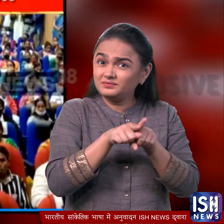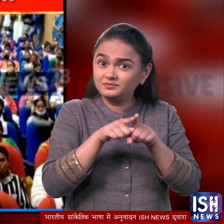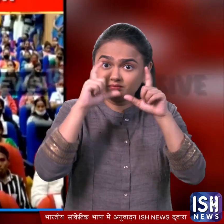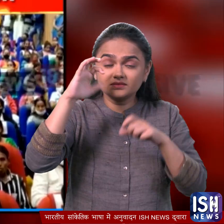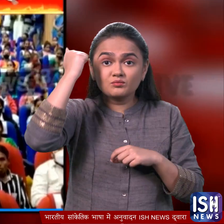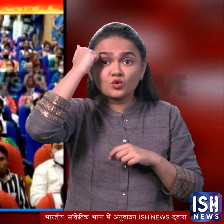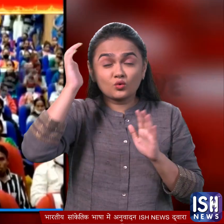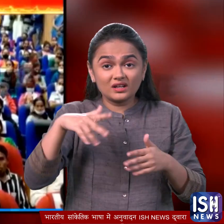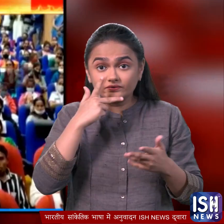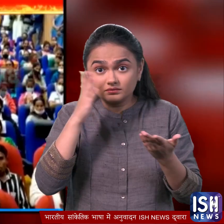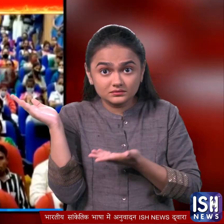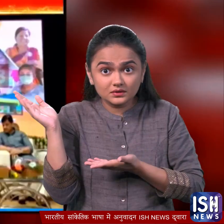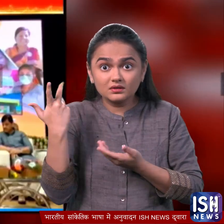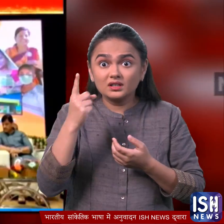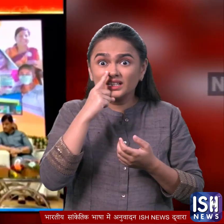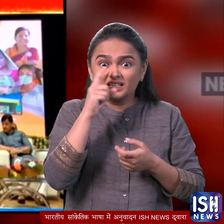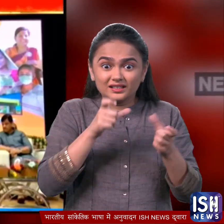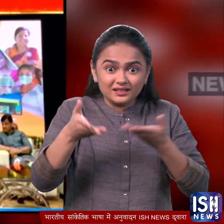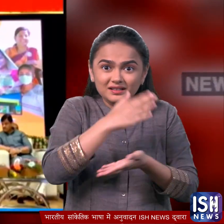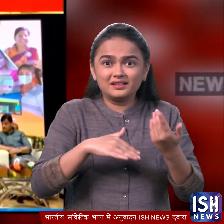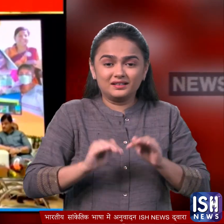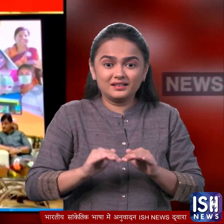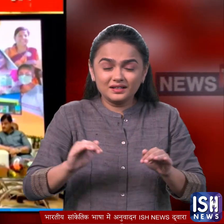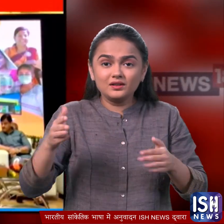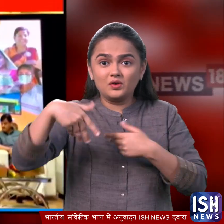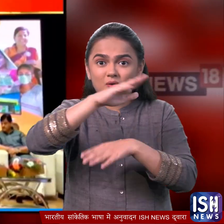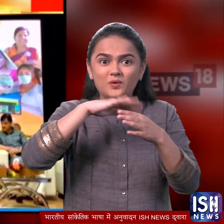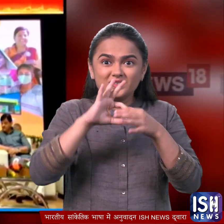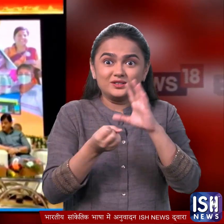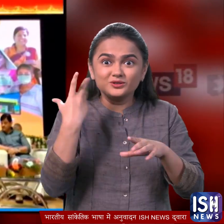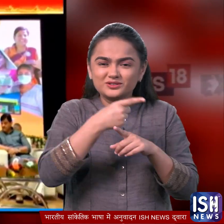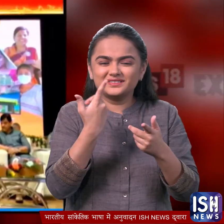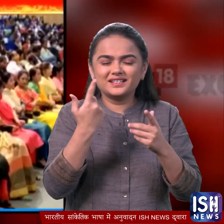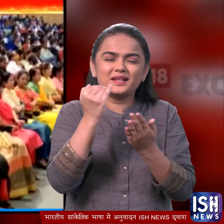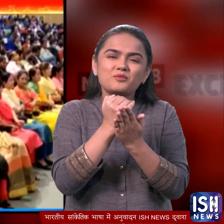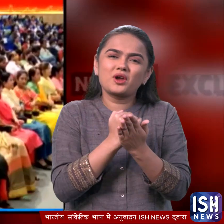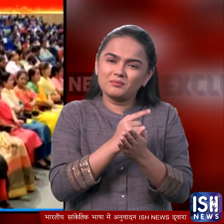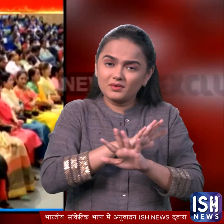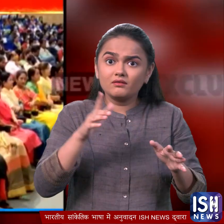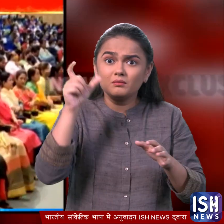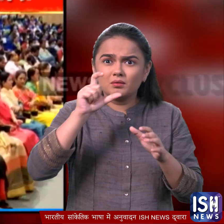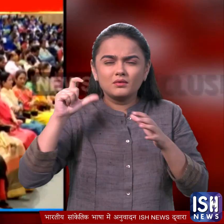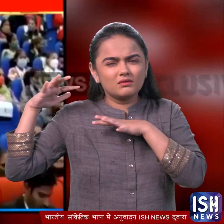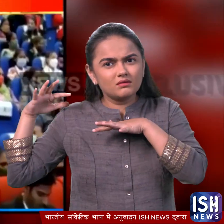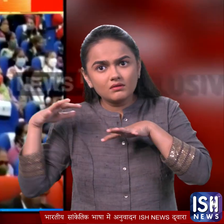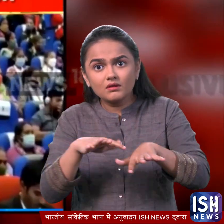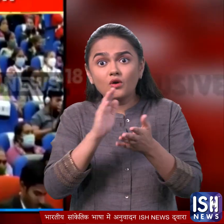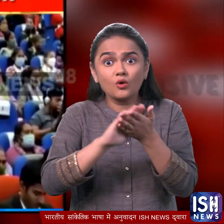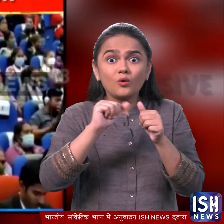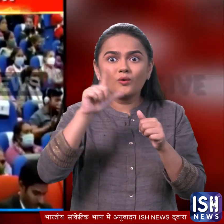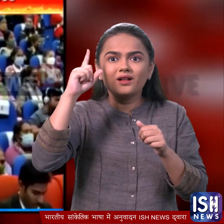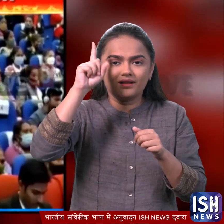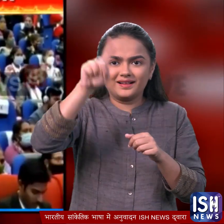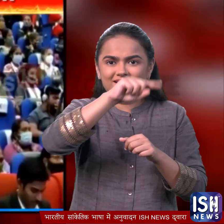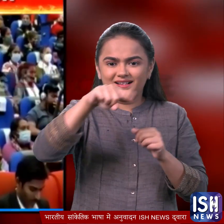इसी तरह की तस्वीरें वडोदरा से भी सामने आईं। वहां महिला एवं बाल विकास मंत्रालय ने एक कार्यक्रम का आयोजन किया जिसमें कई लोग शामिल हुए। इस दौरान